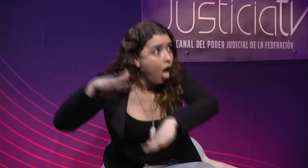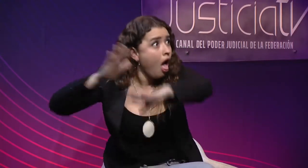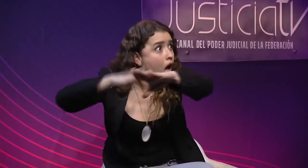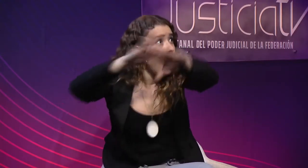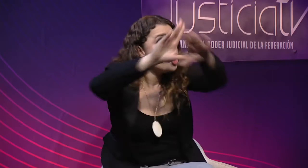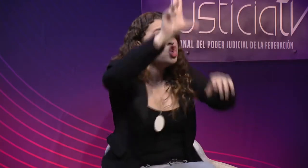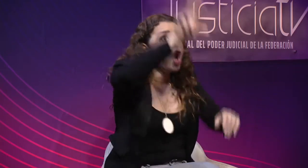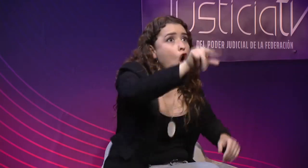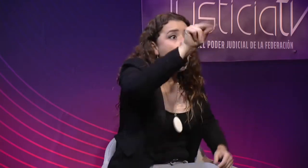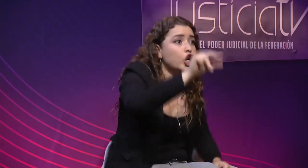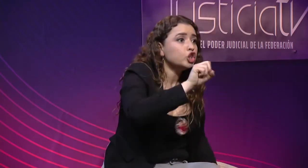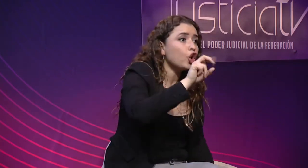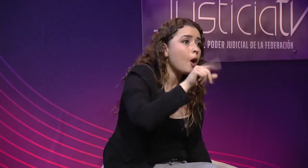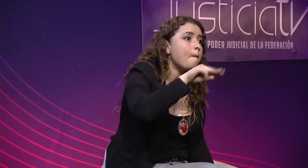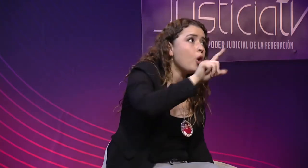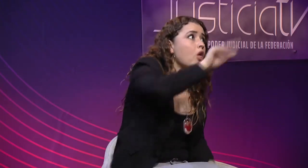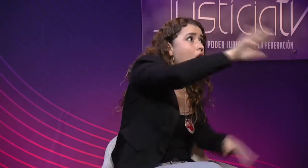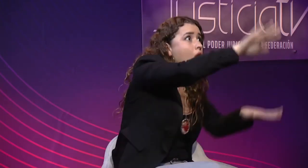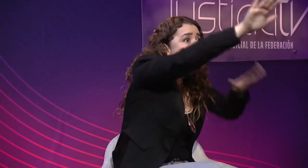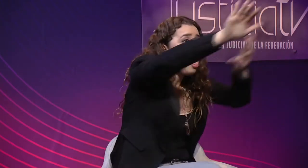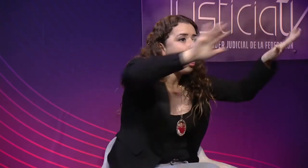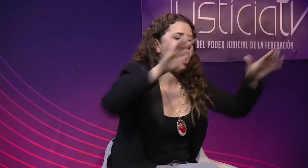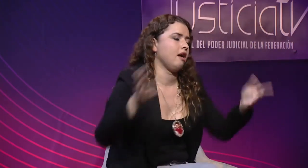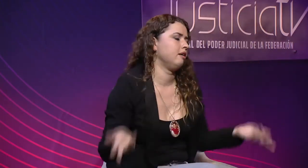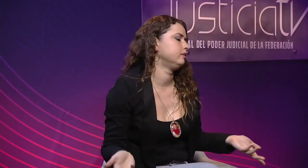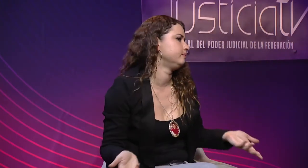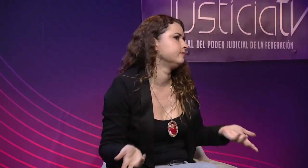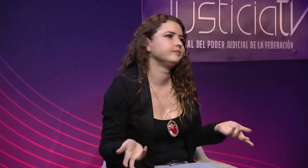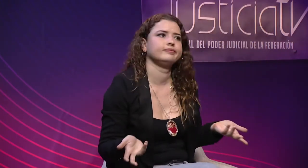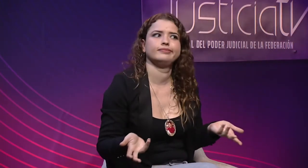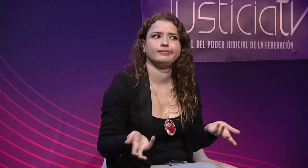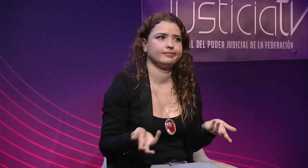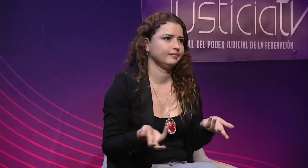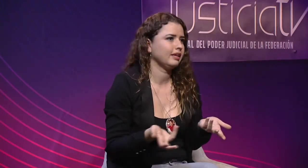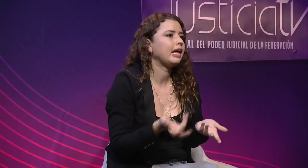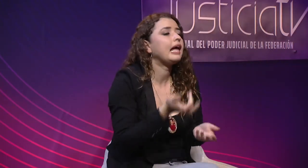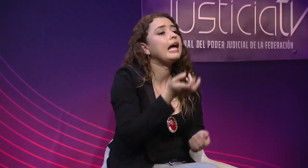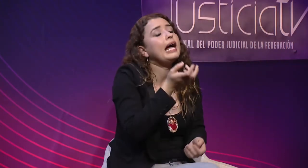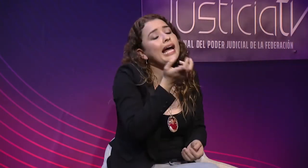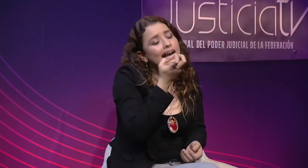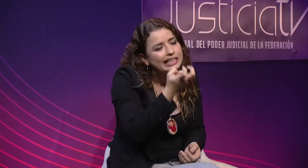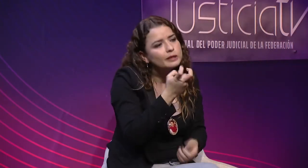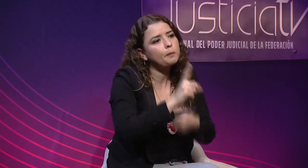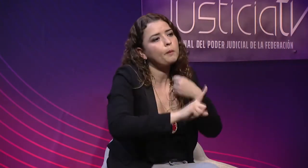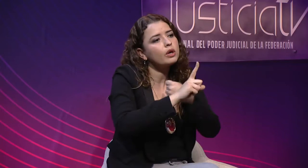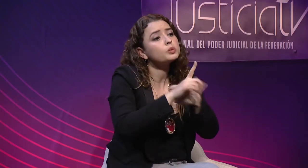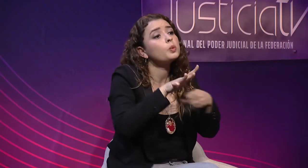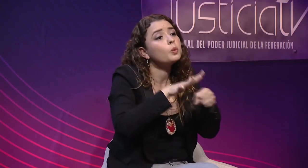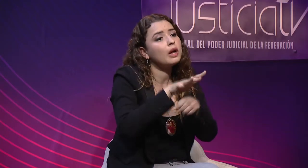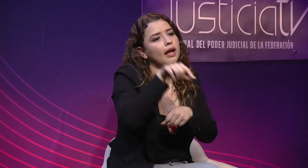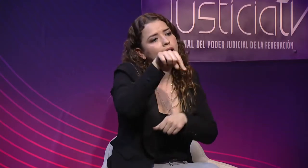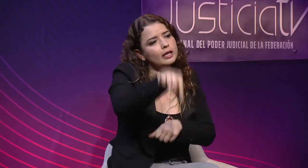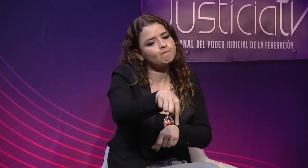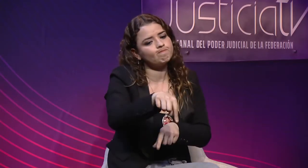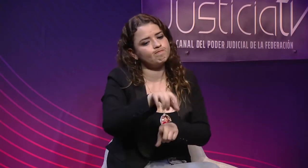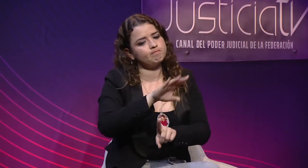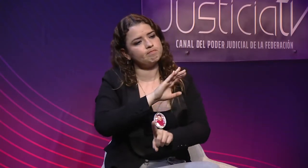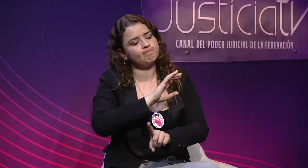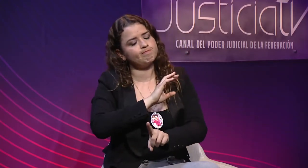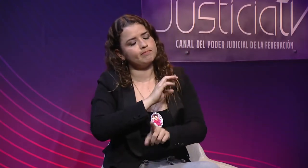suficiente, ¿no? Y tampoco puedo ir por la vida diciéndole, no soy sordomuda, no soy sordomuda, no, eso tampoco, eso es demasiado desgastante. Entonces, el